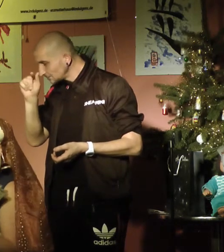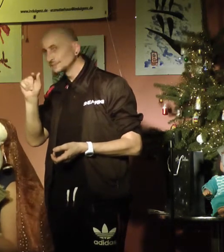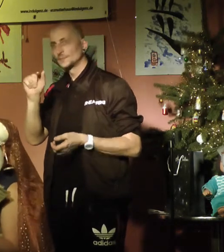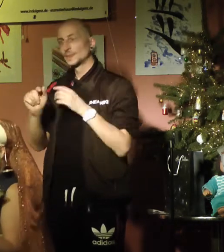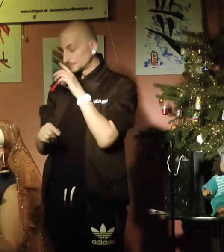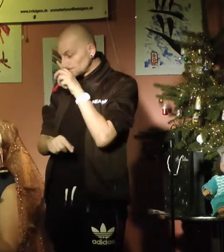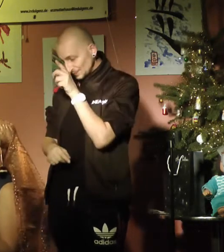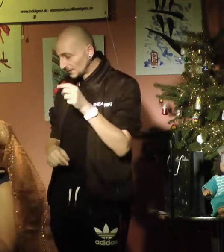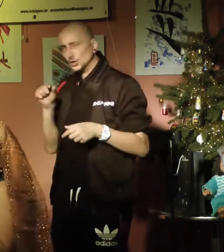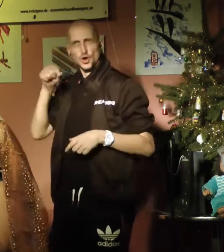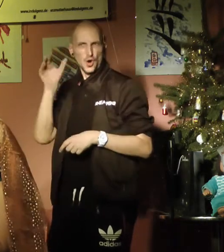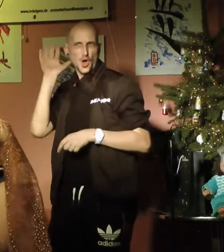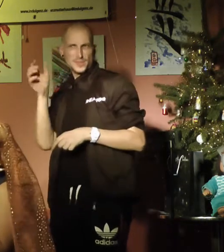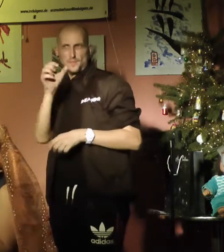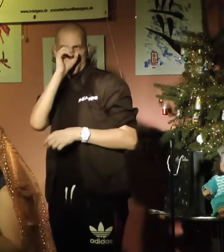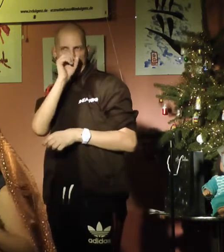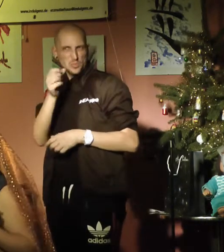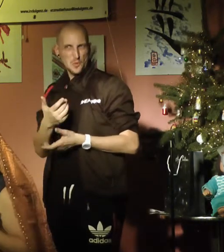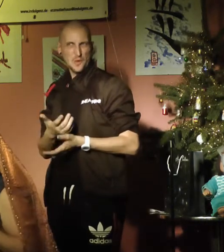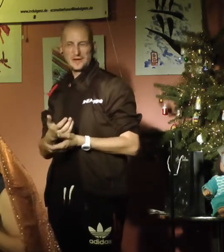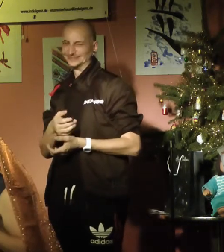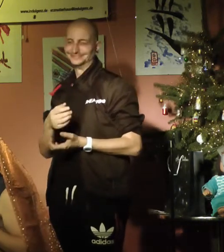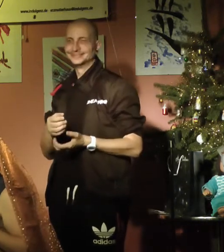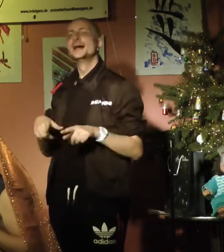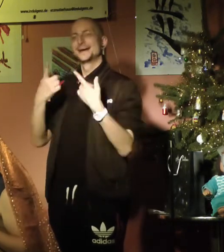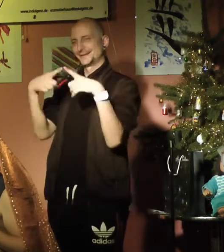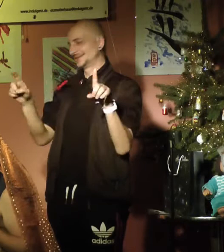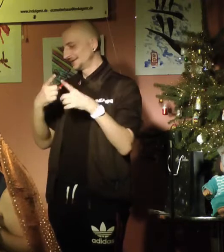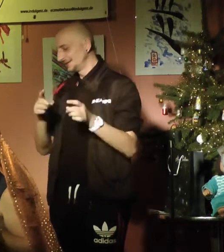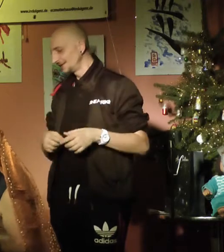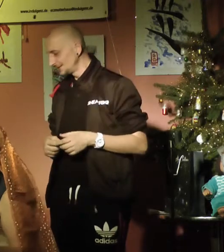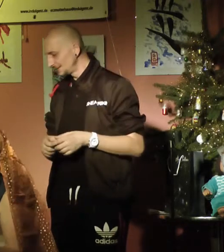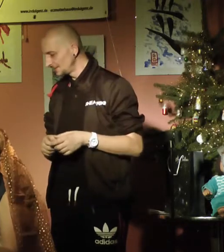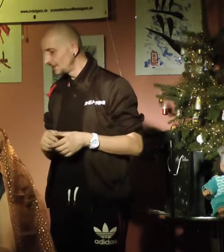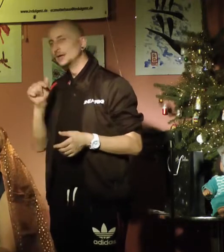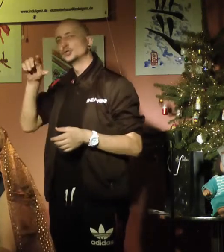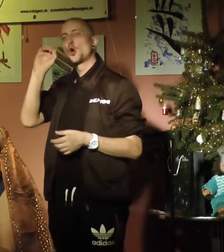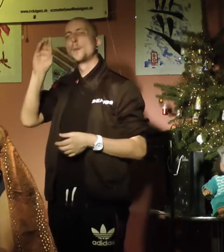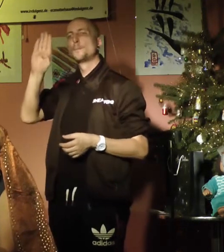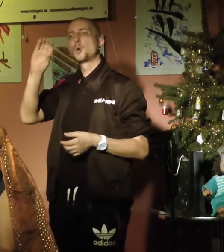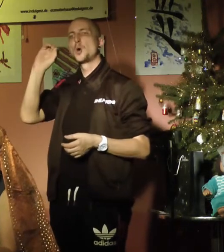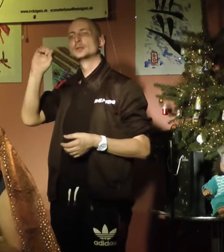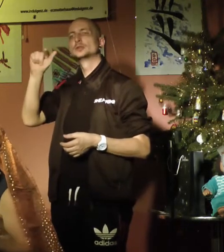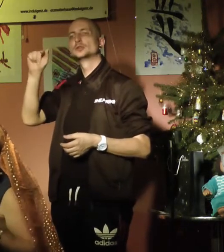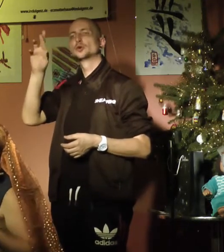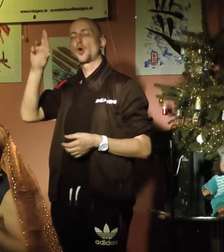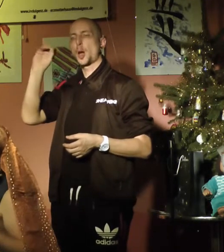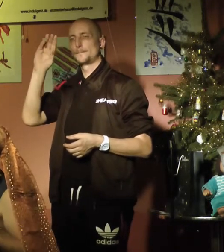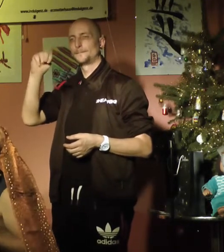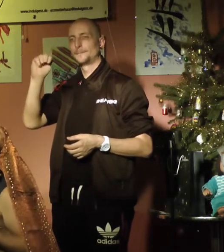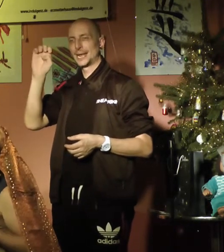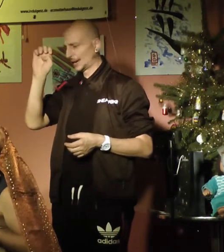hört sich so ein bisschen an wie eine Porno-Produktion, oder? Ja, dann haben wir Tokotronic, sehr schön Tokotronic, eine schöne Band aus Hamburg.